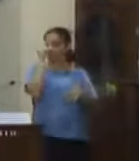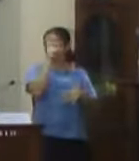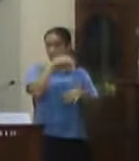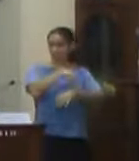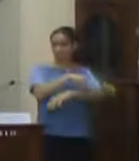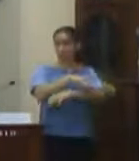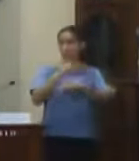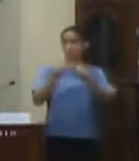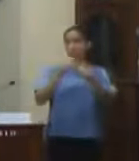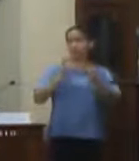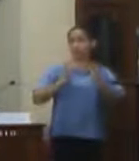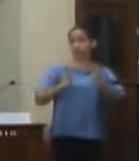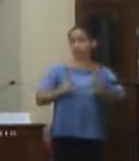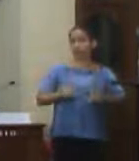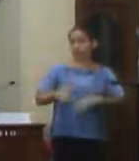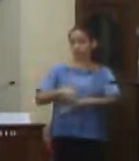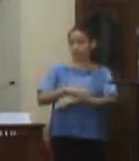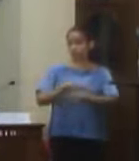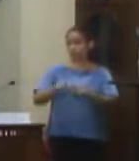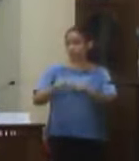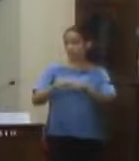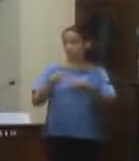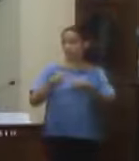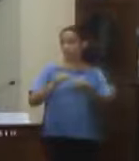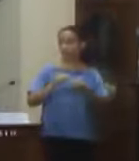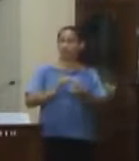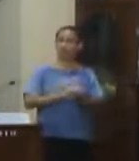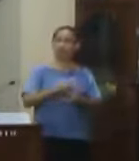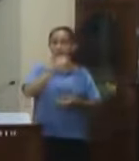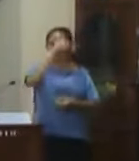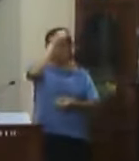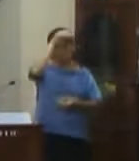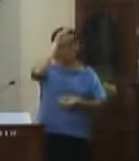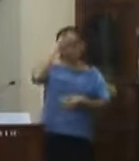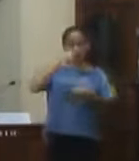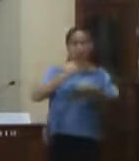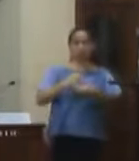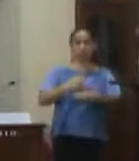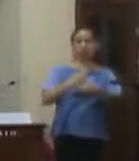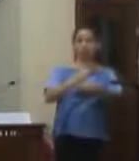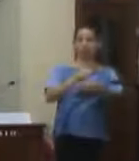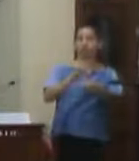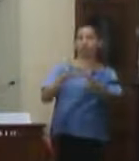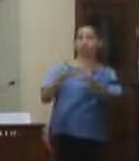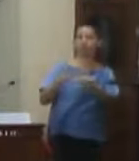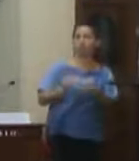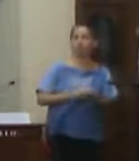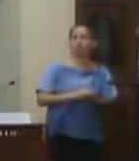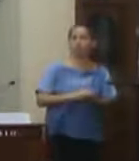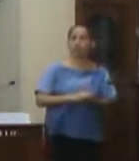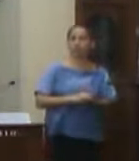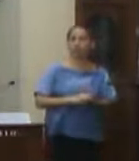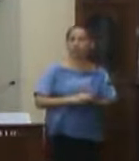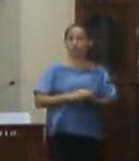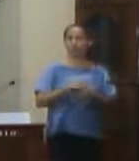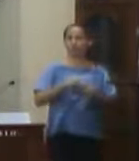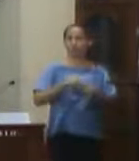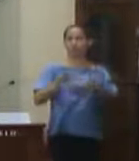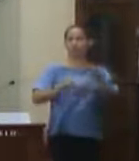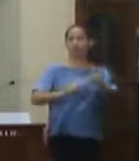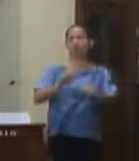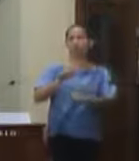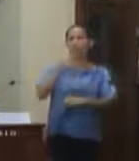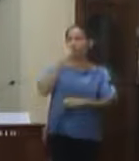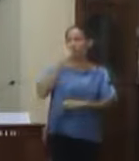limpezas do serviço público municipal, de varredura, de capina, e de recolhimento de